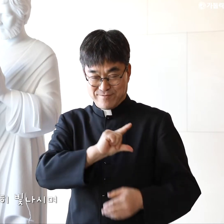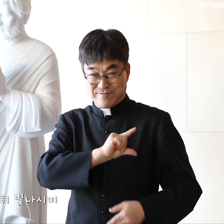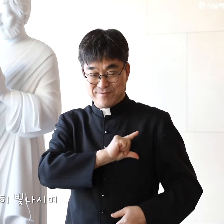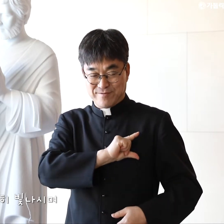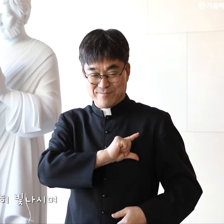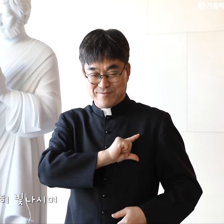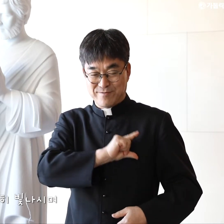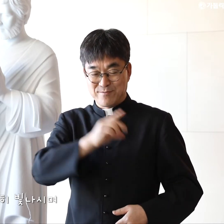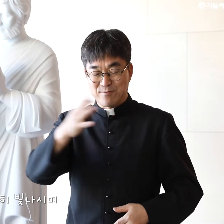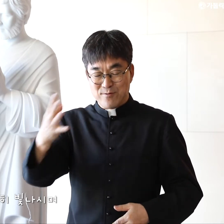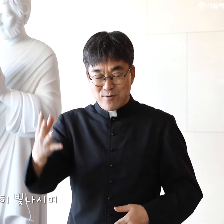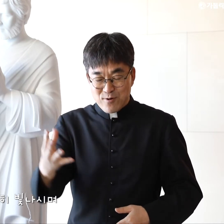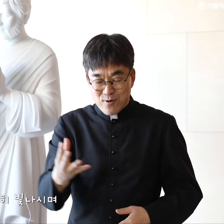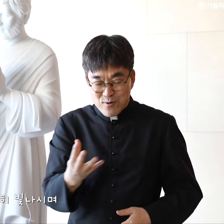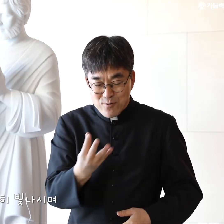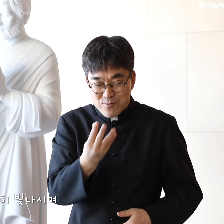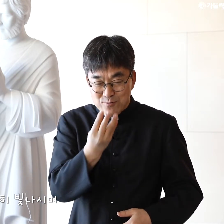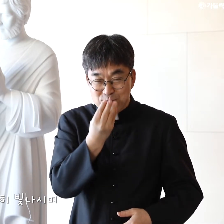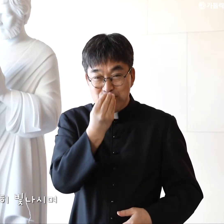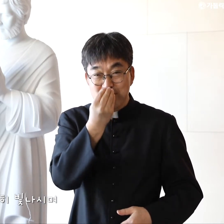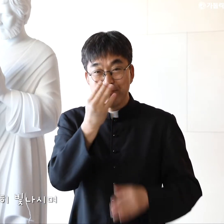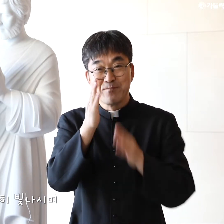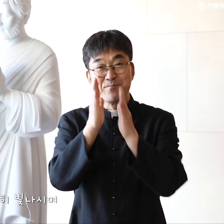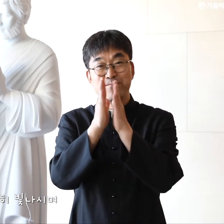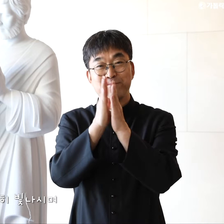이름이 거룩히 빛나시며